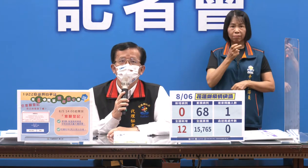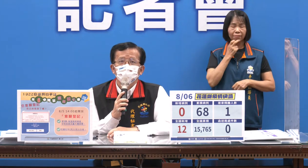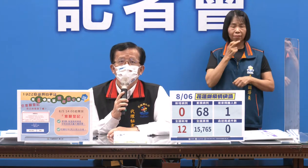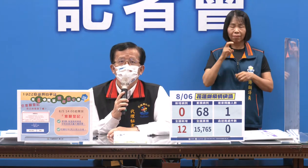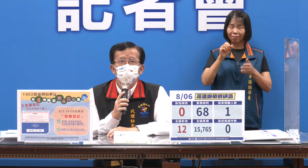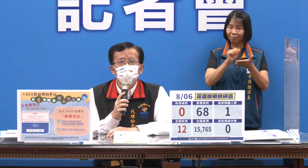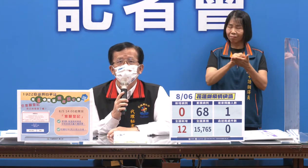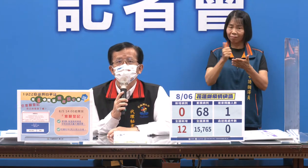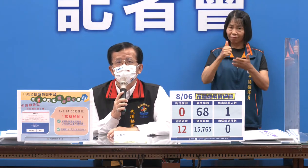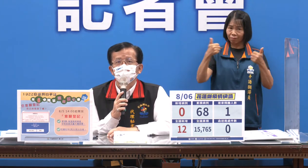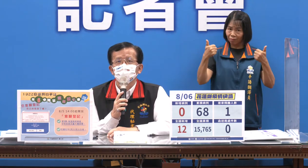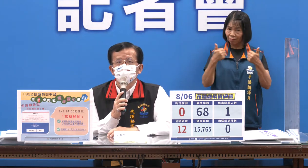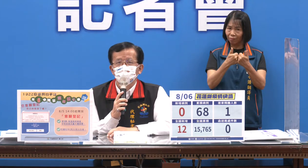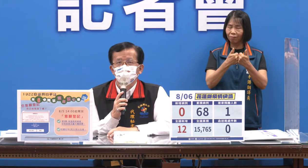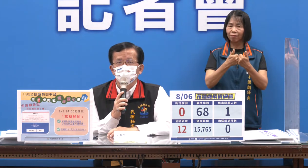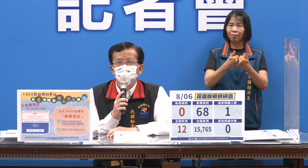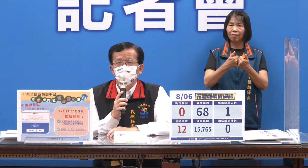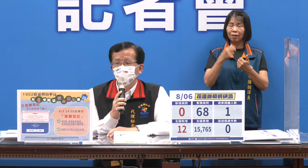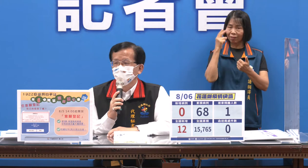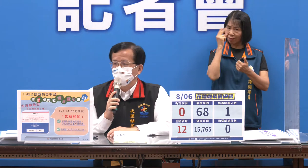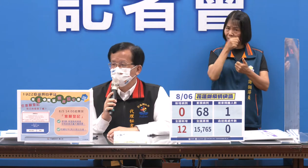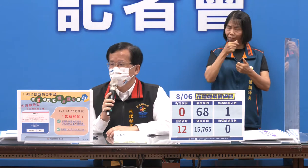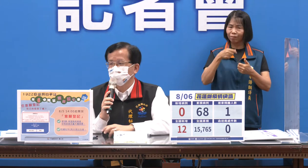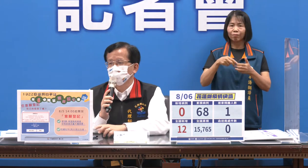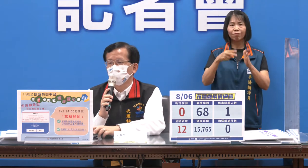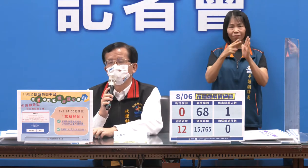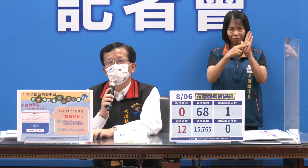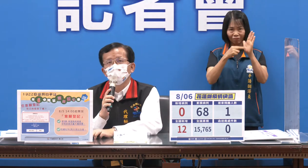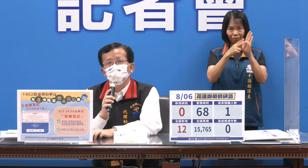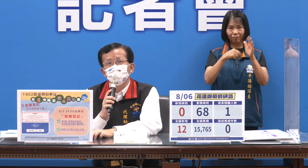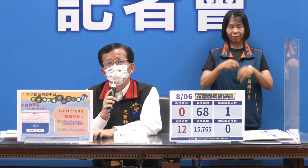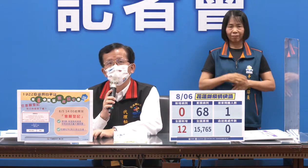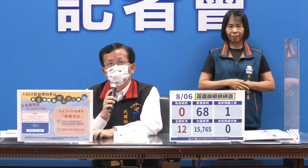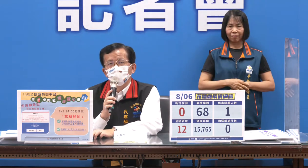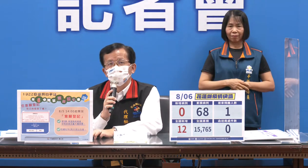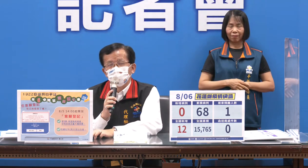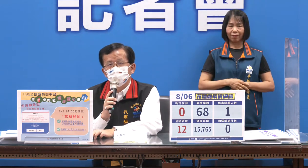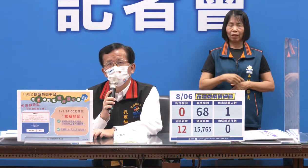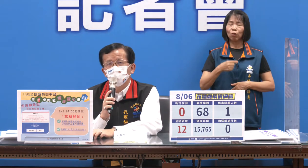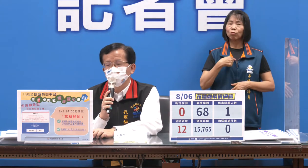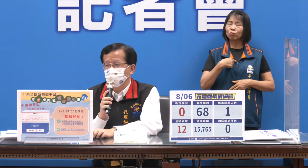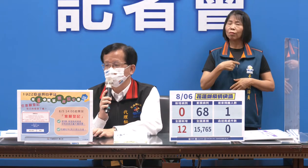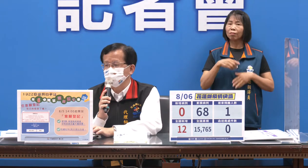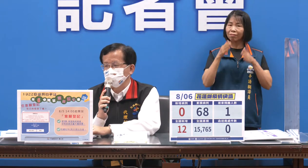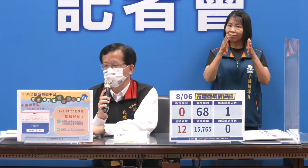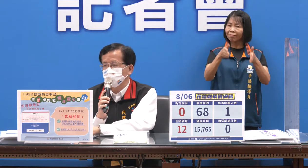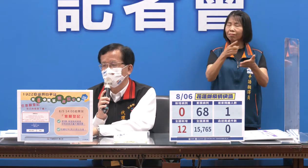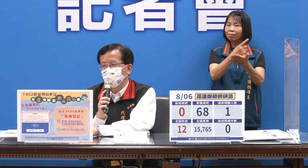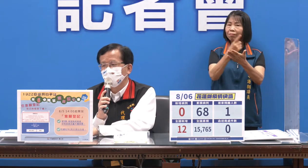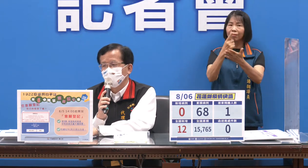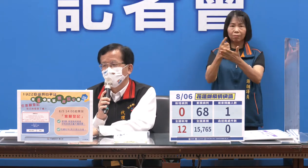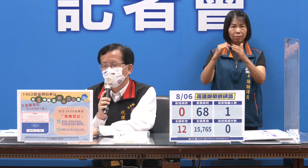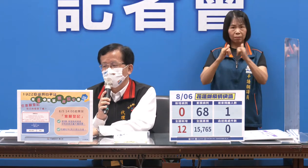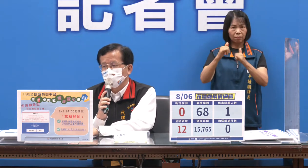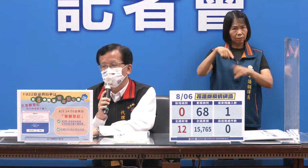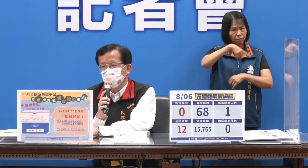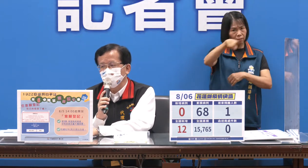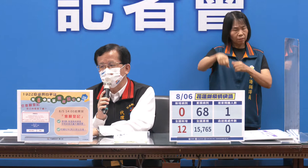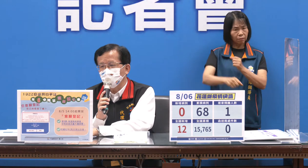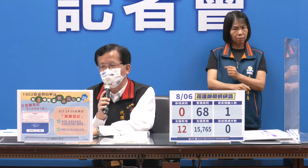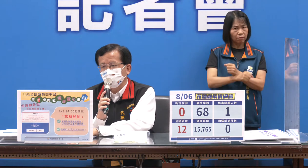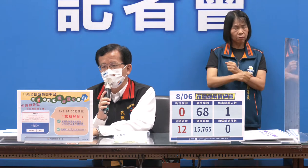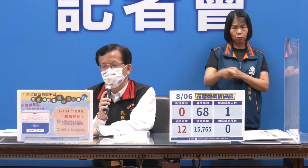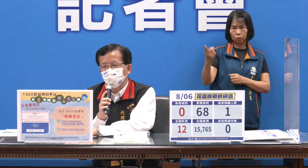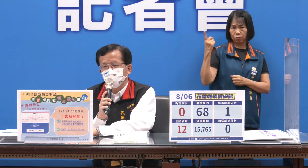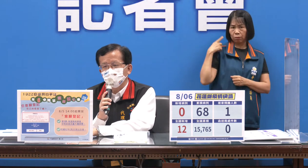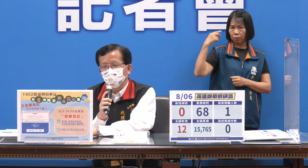者会特别强调说明，因此我们要跟所有花莲乡亲请注意到，从昨天